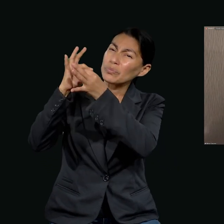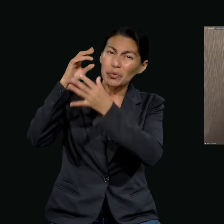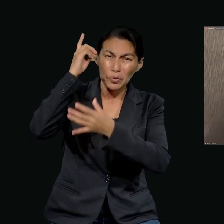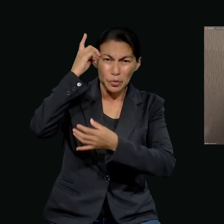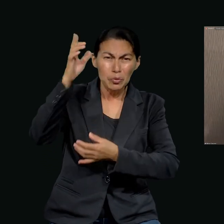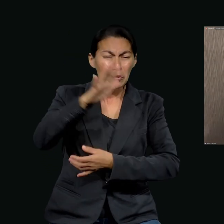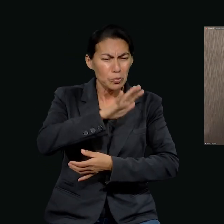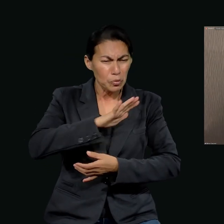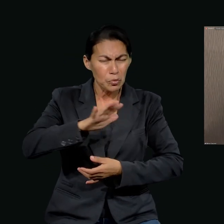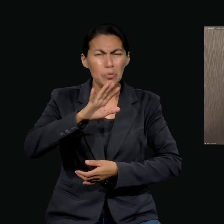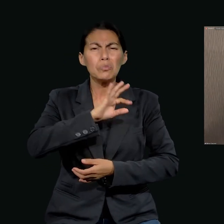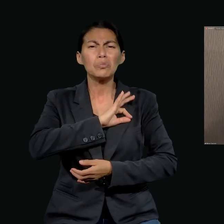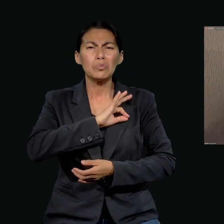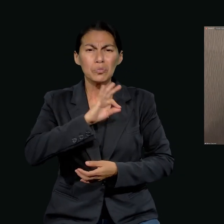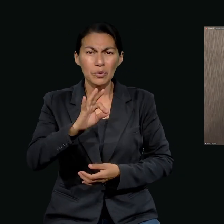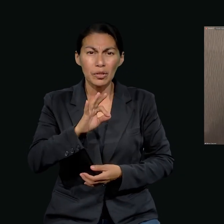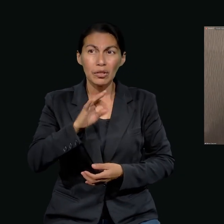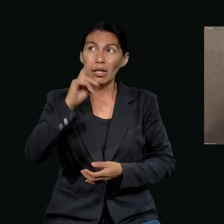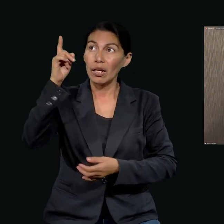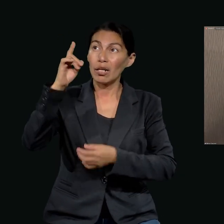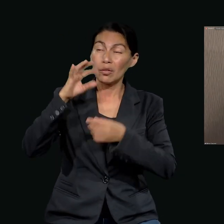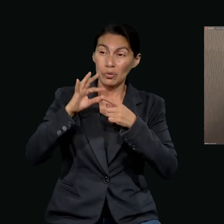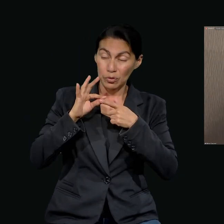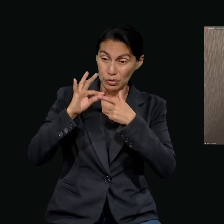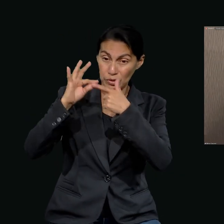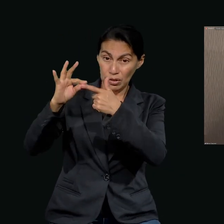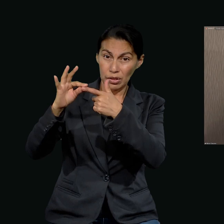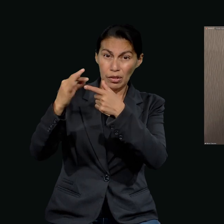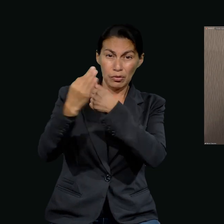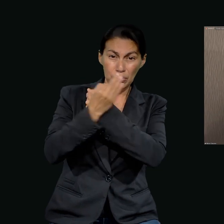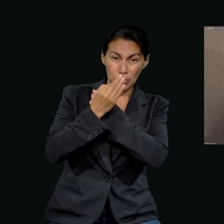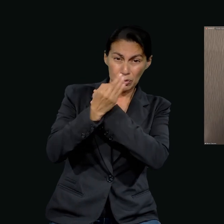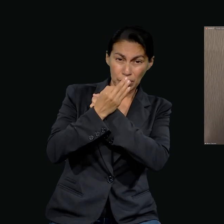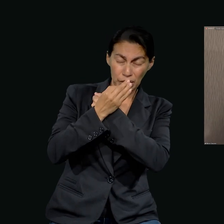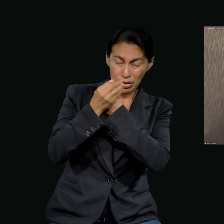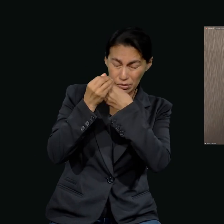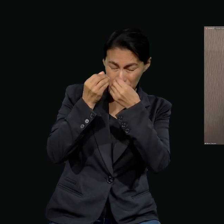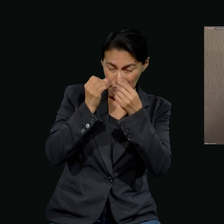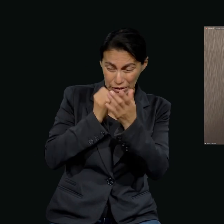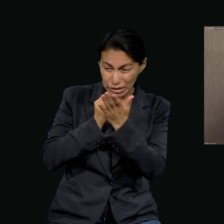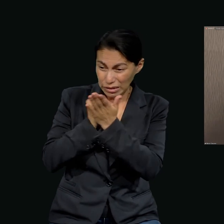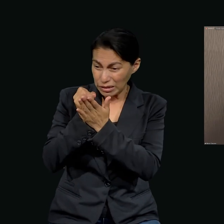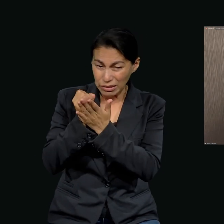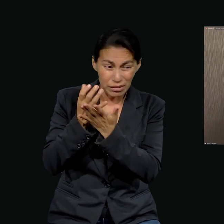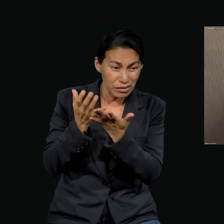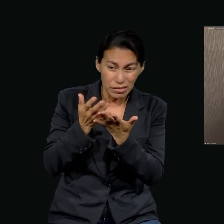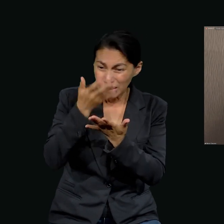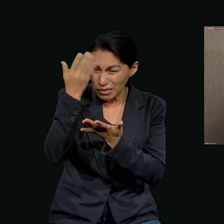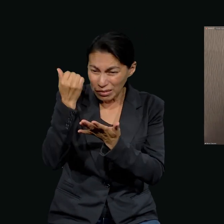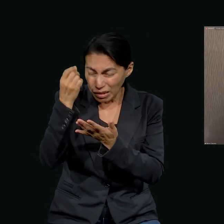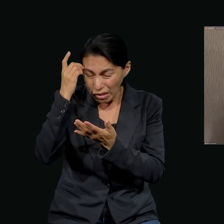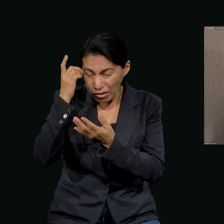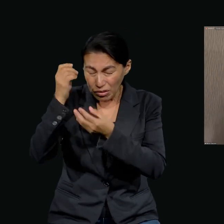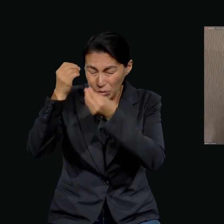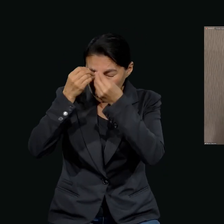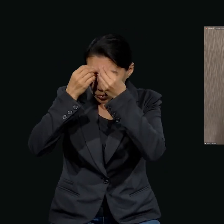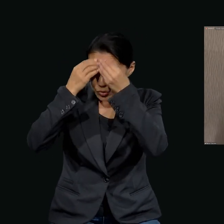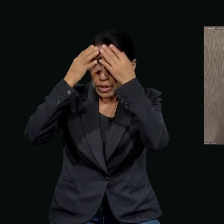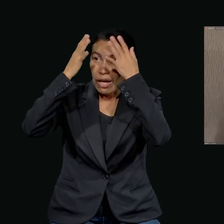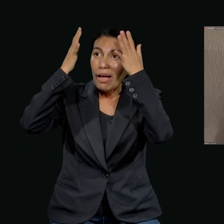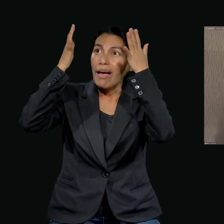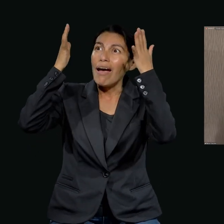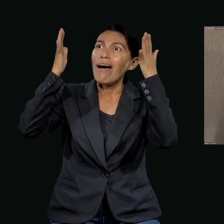imposible, guiándonos, protegiéndonos, iluminando nuestra mente en la toma de decisiones.